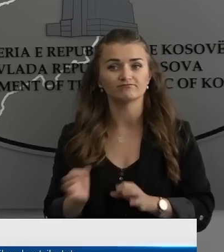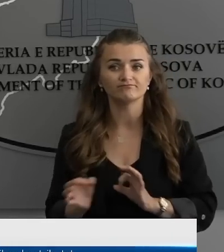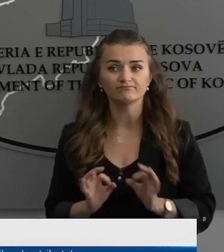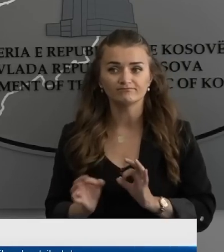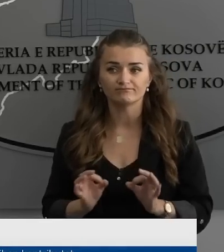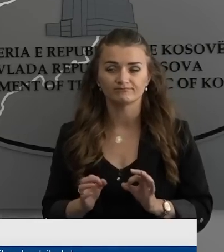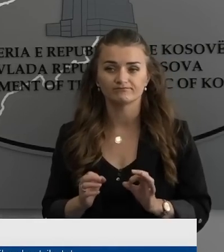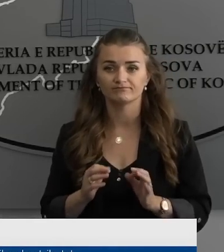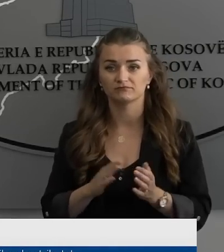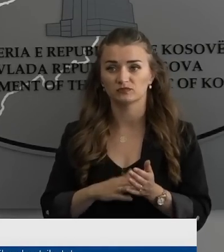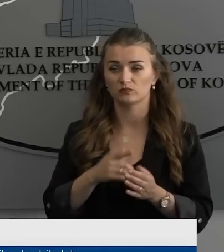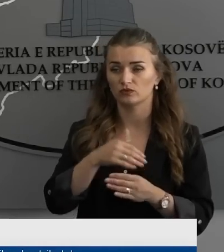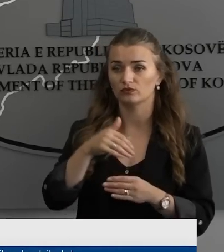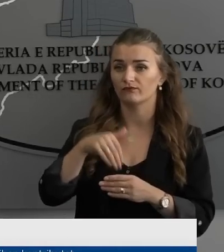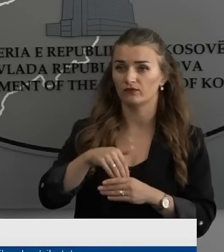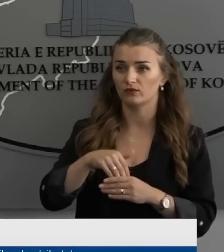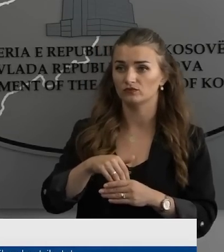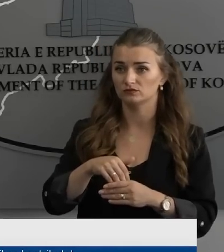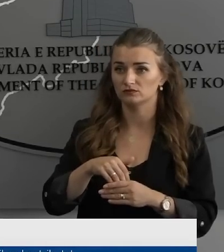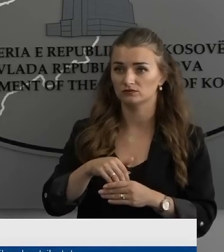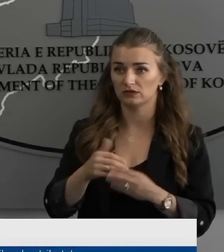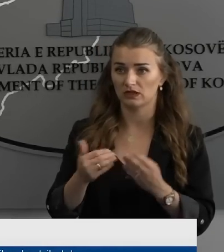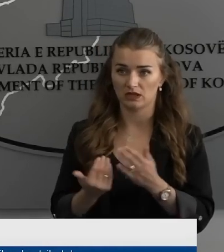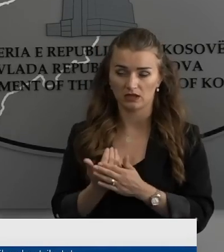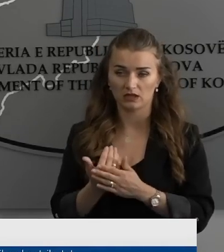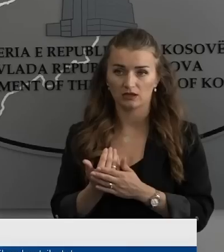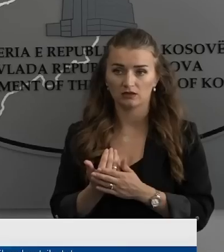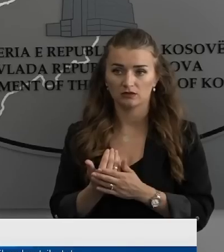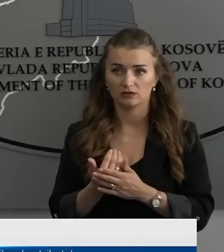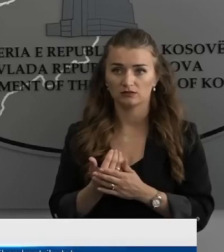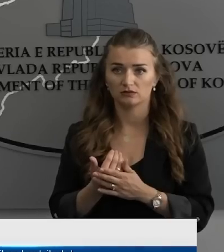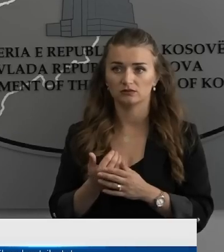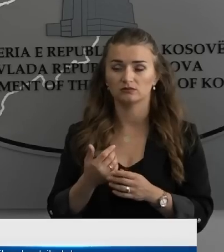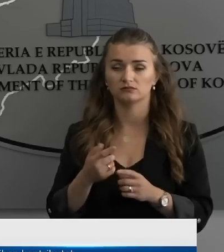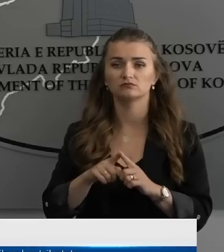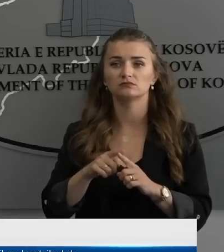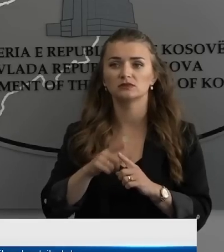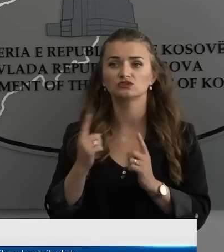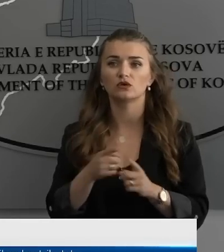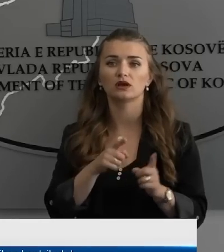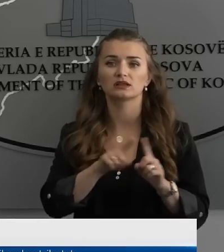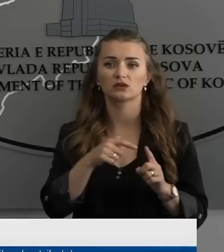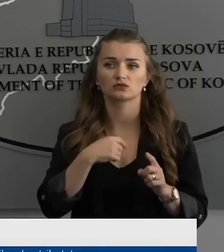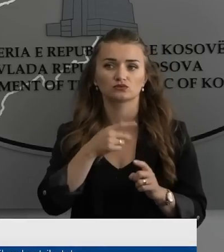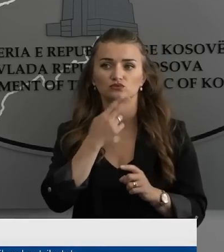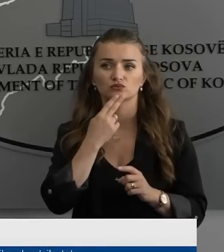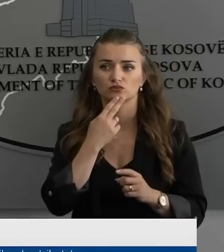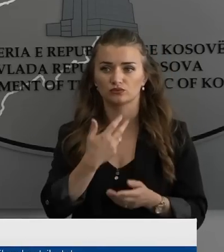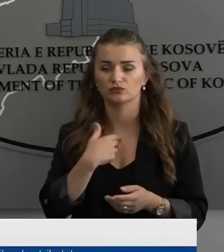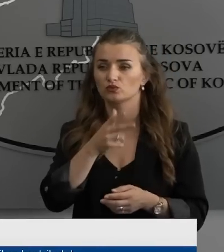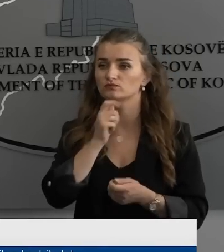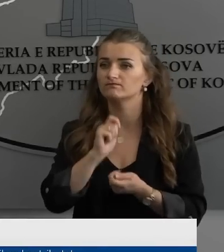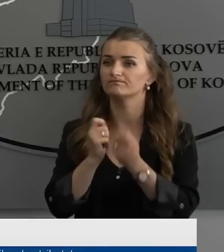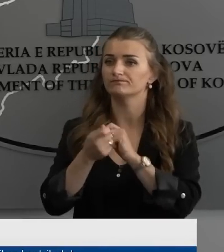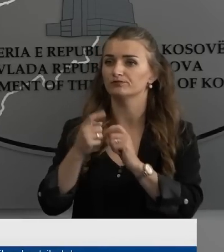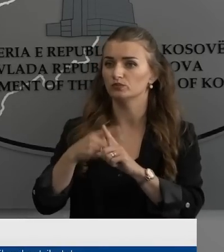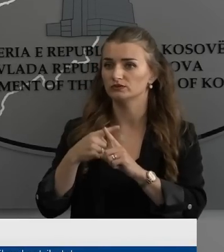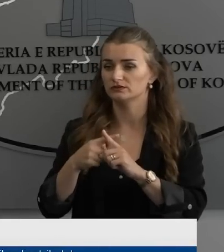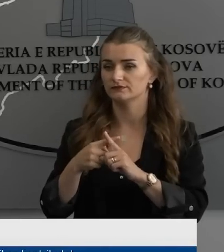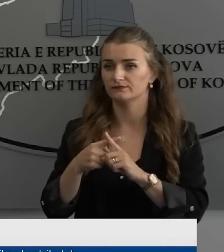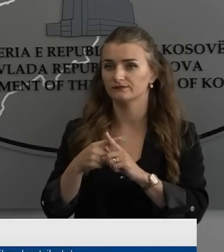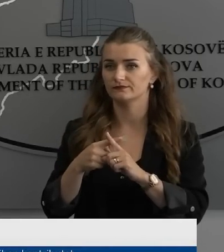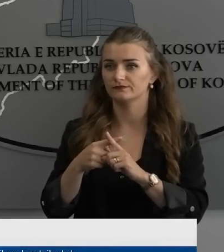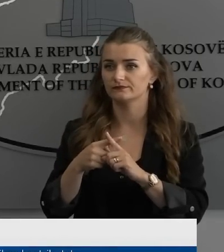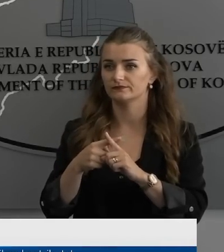që zgjedhjet e parakoshme, kurdo që do të mbahen, nuk do të jenë përsëritja 23 prillit. E unë besoj që